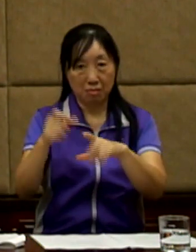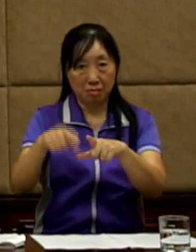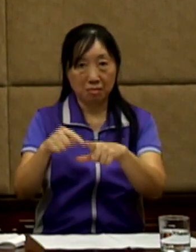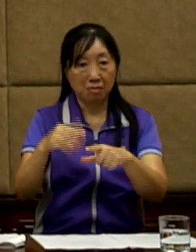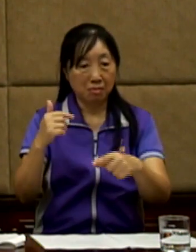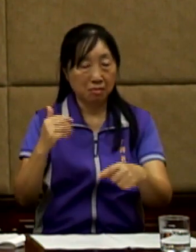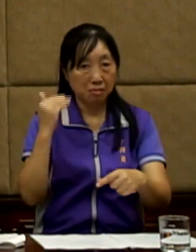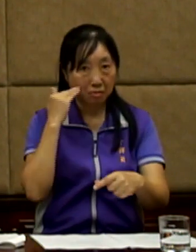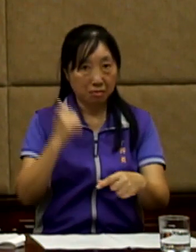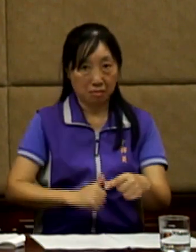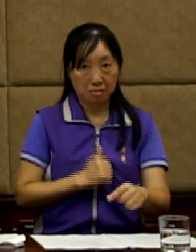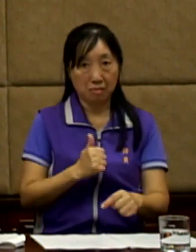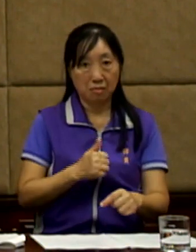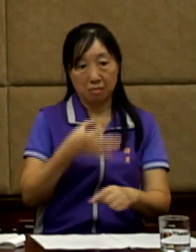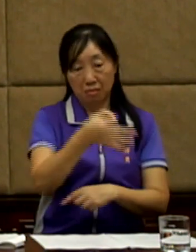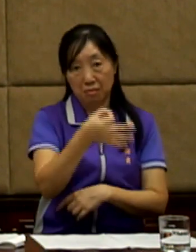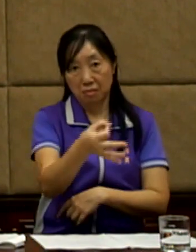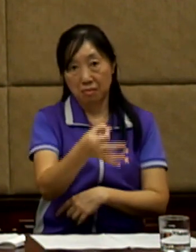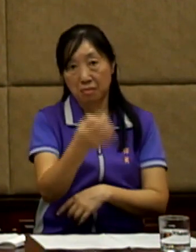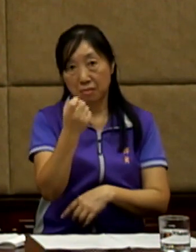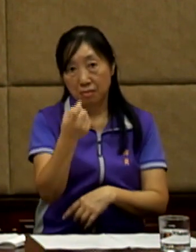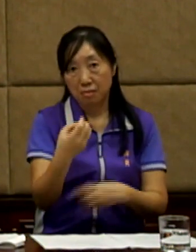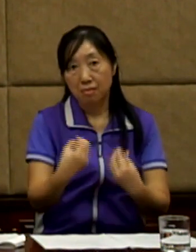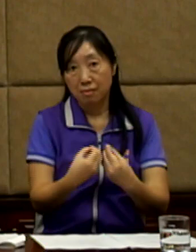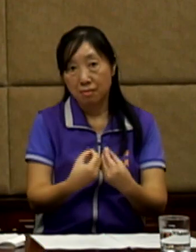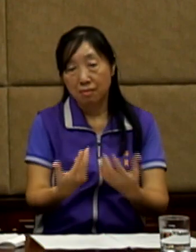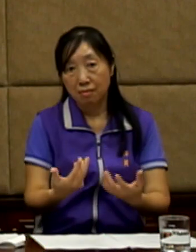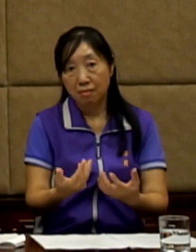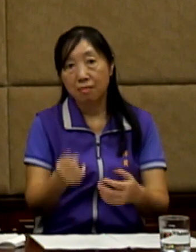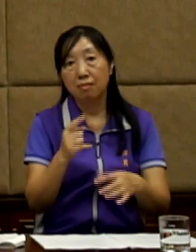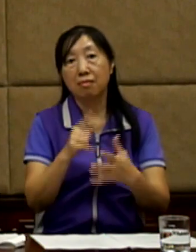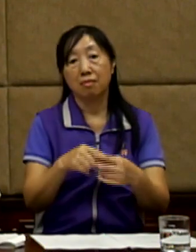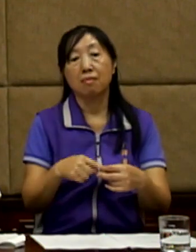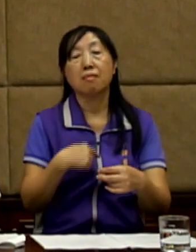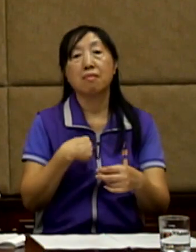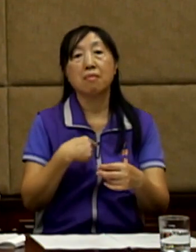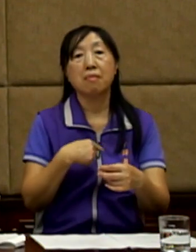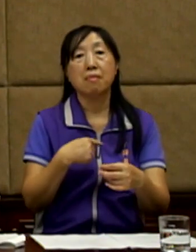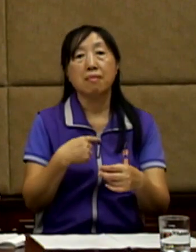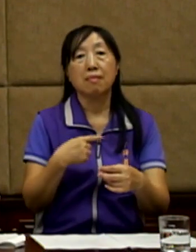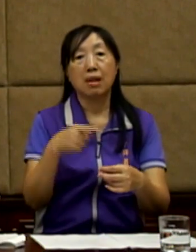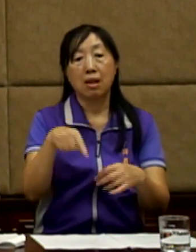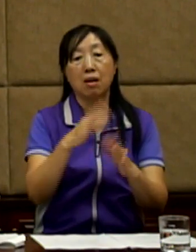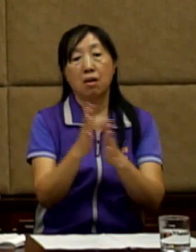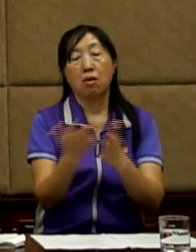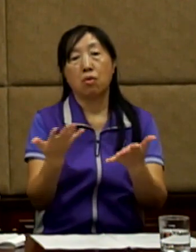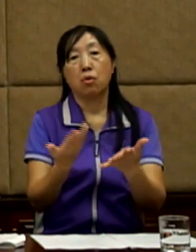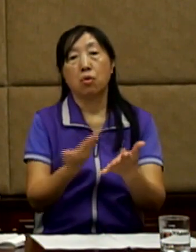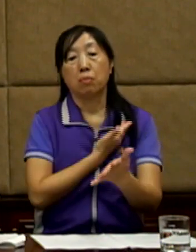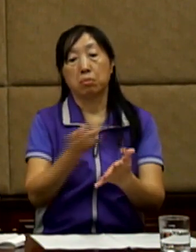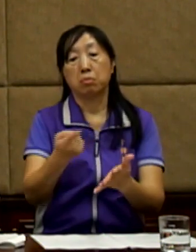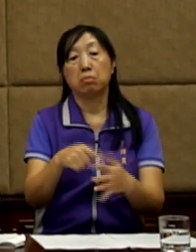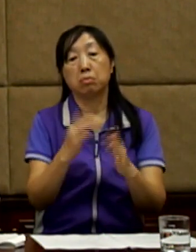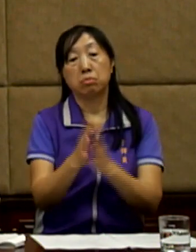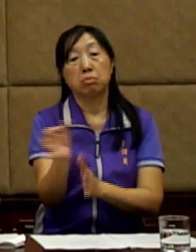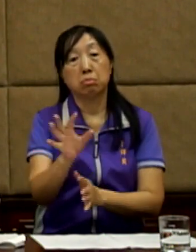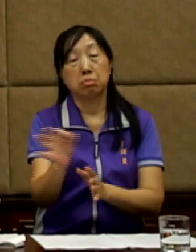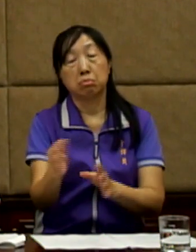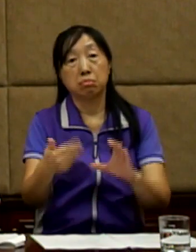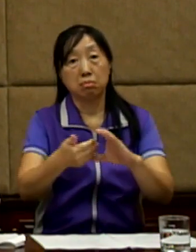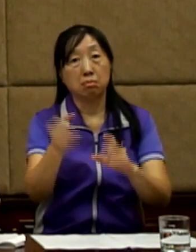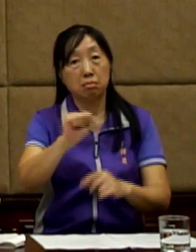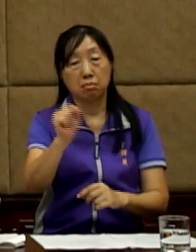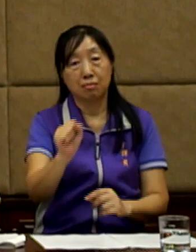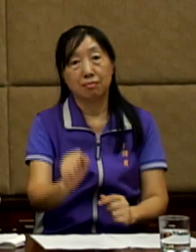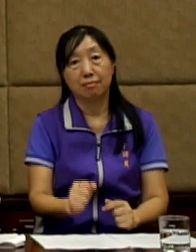没有办法去支付这种状况的时候，我们不可能要求系统经营者永远的去播送这样的频道。所以就得留了一条，就是